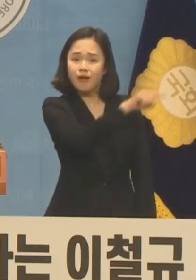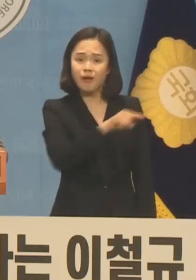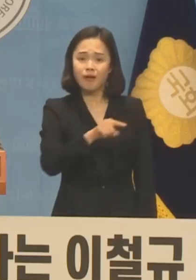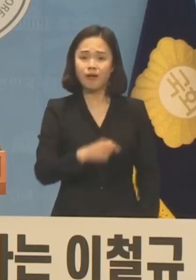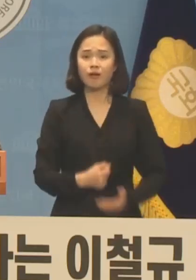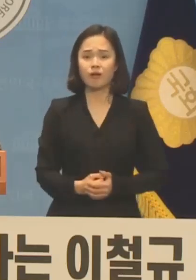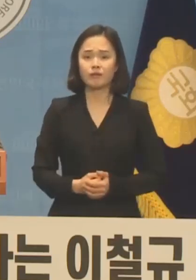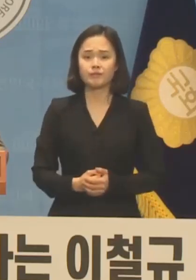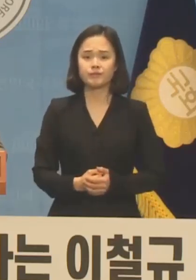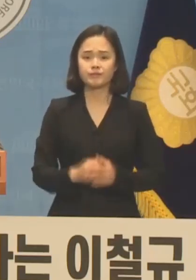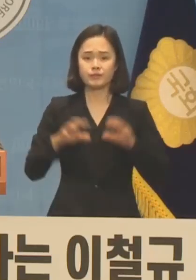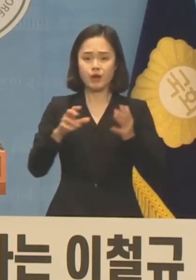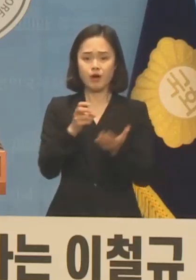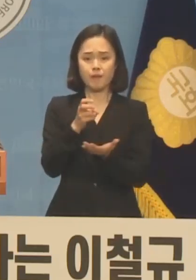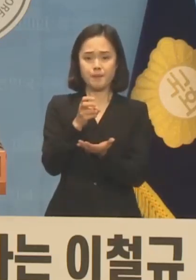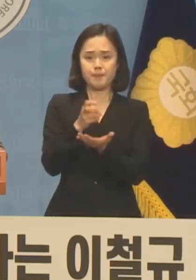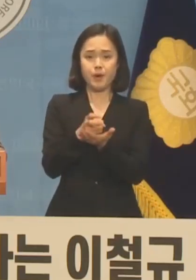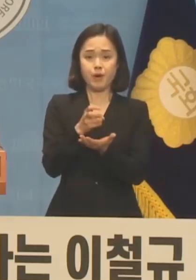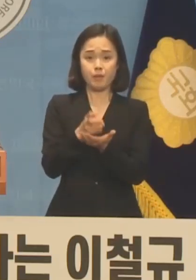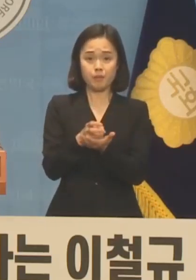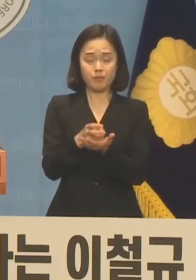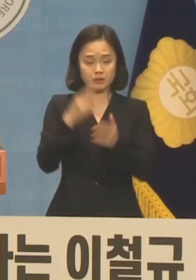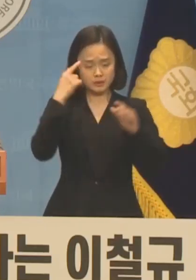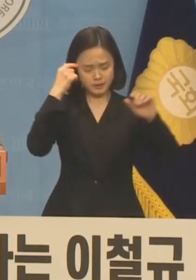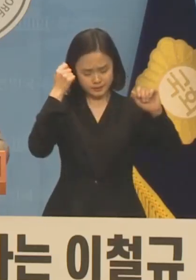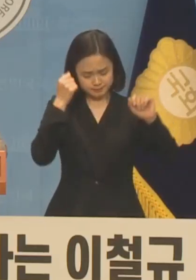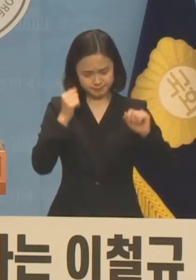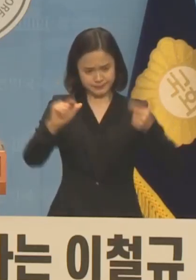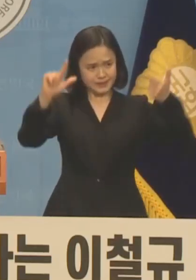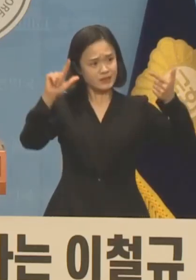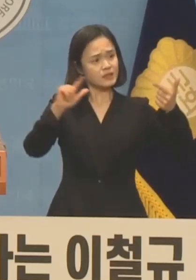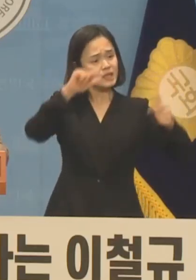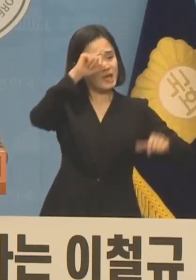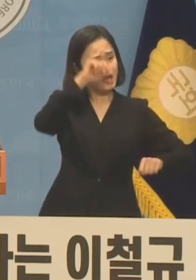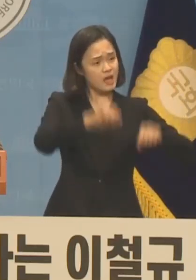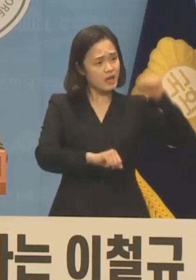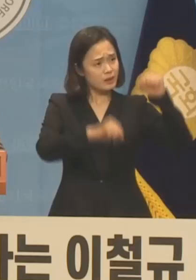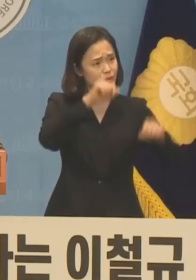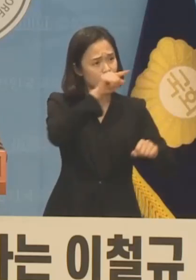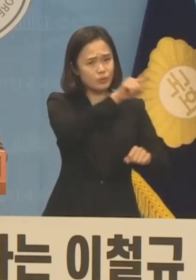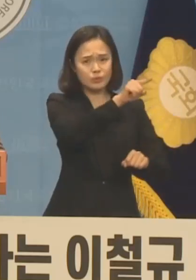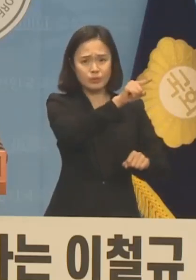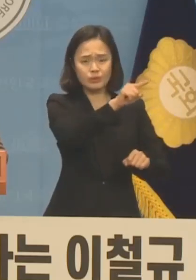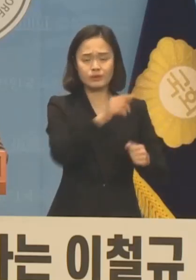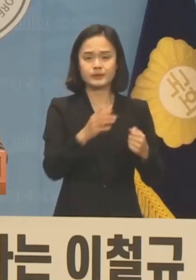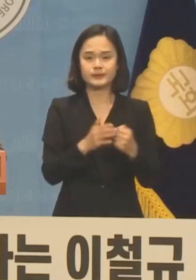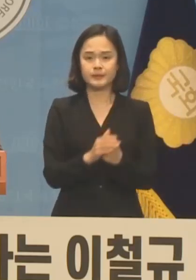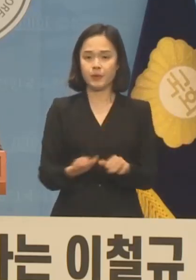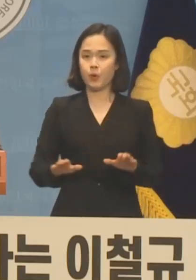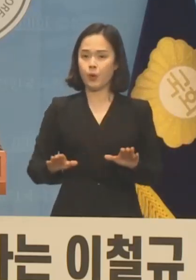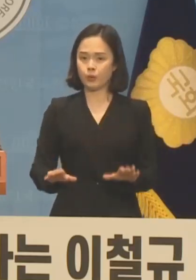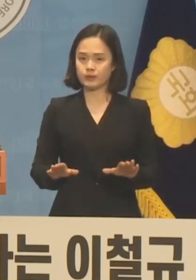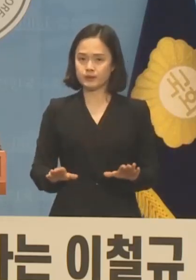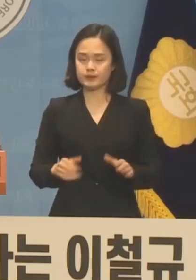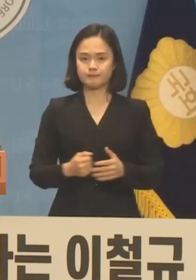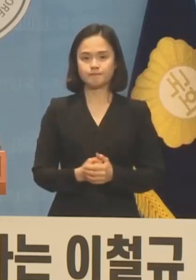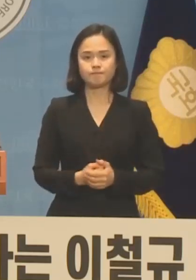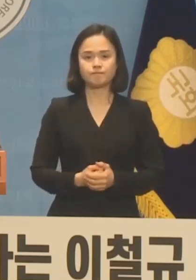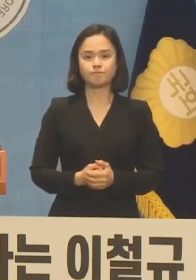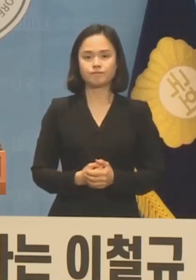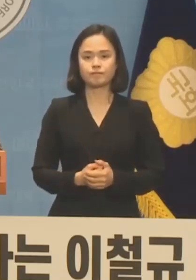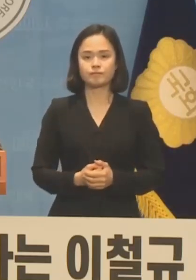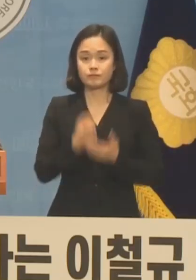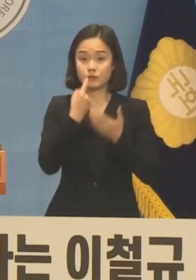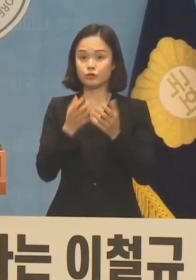아예 부정하는 그러한 행태를 보이고 있어 금일 저희 단체에서는 이러한 점에 대해서